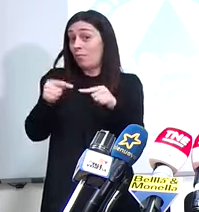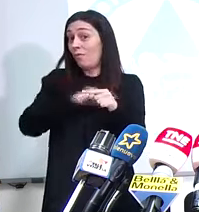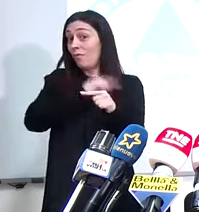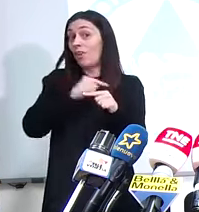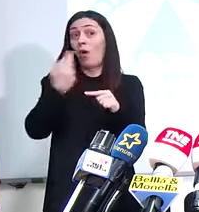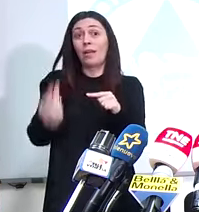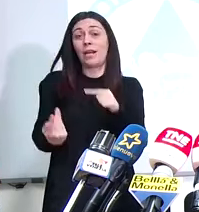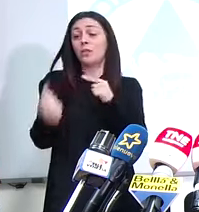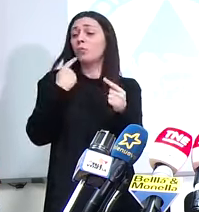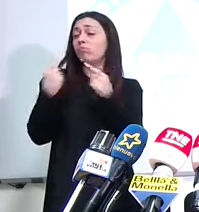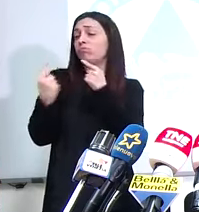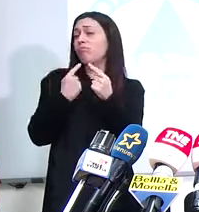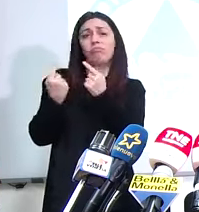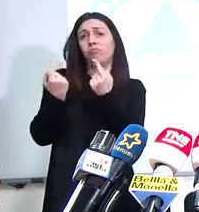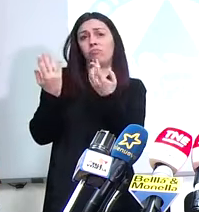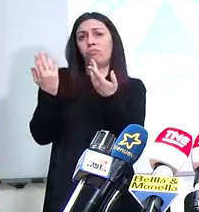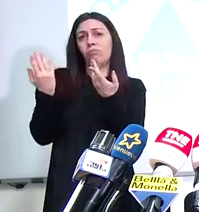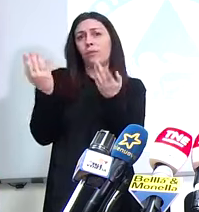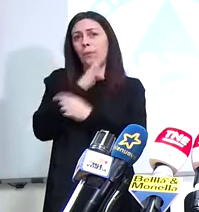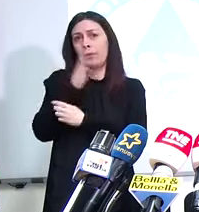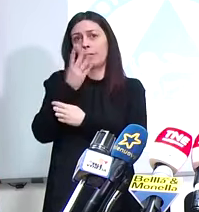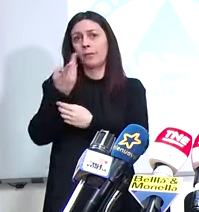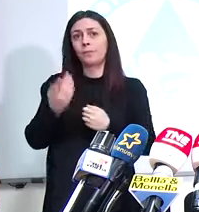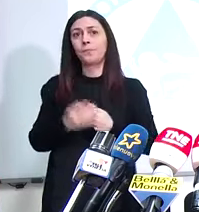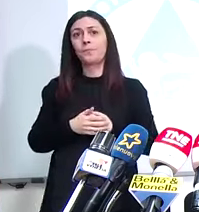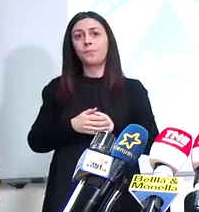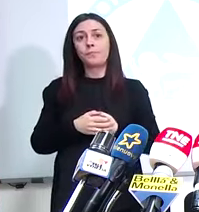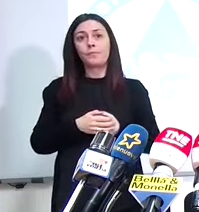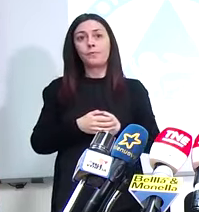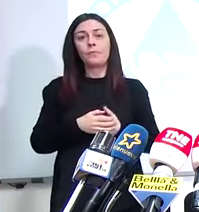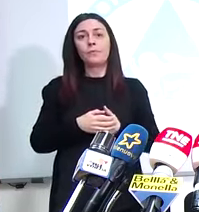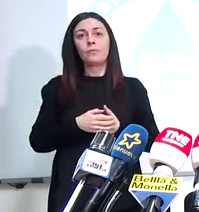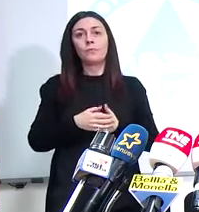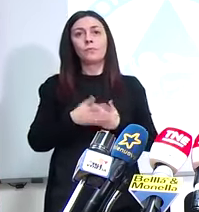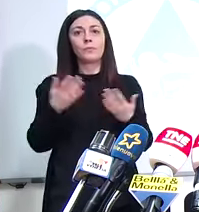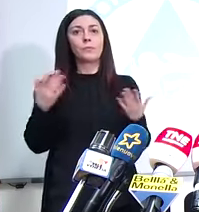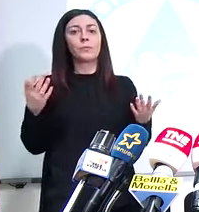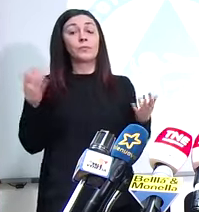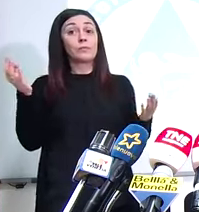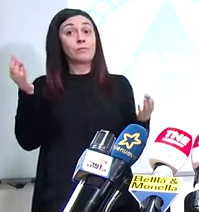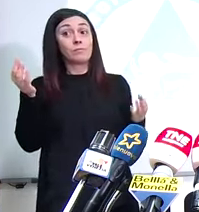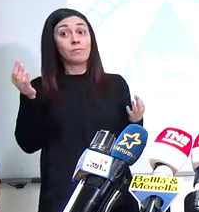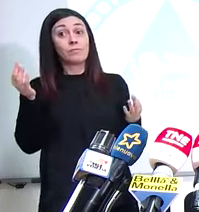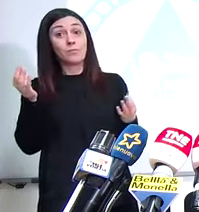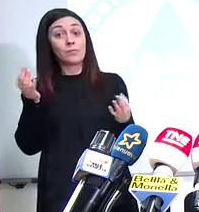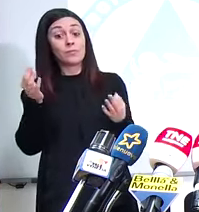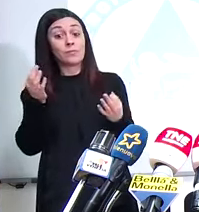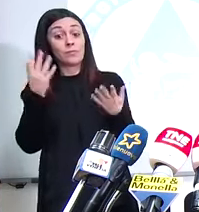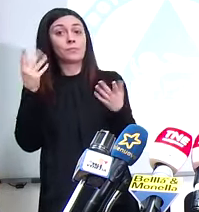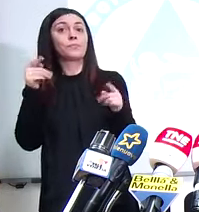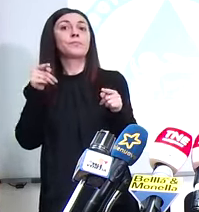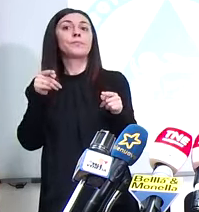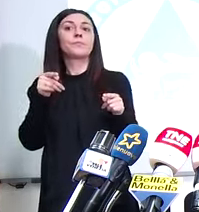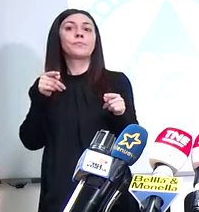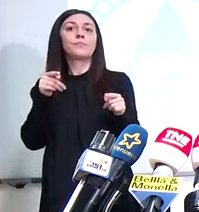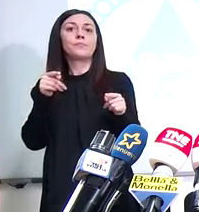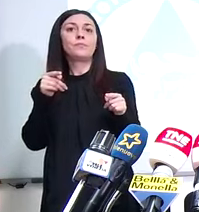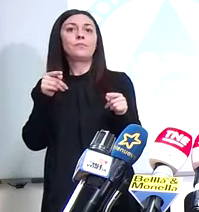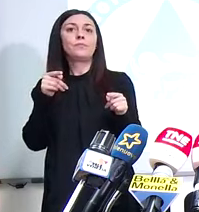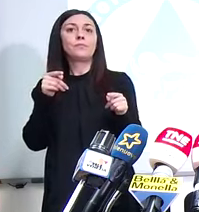nones e nel senso che è qualora avremmo cioè qualora avessimo una risposta con